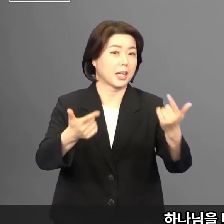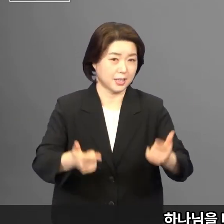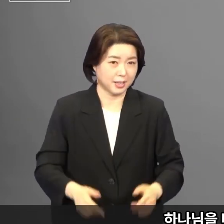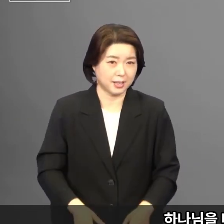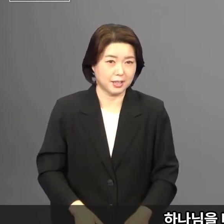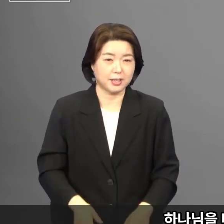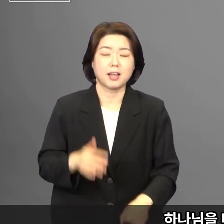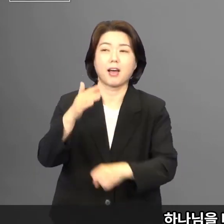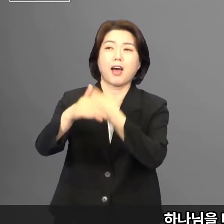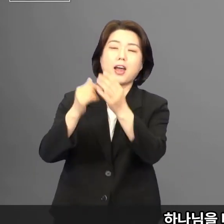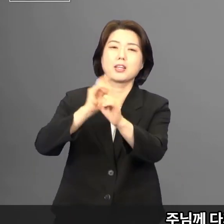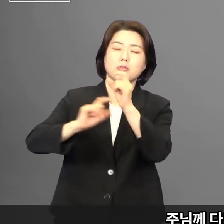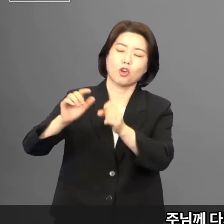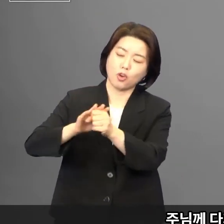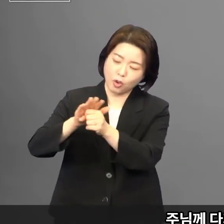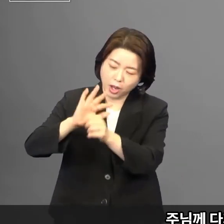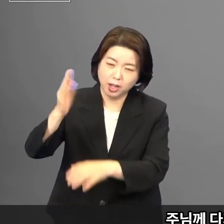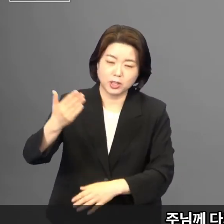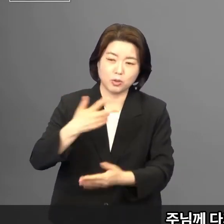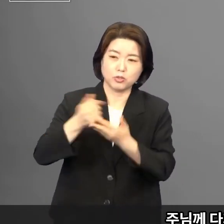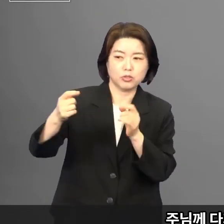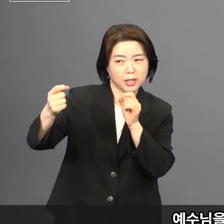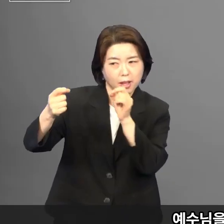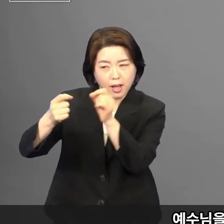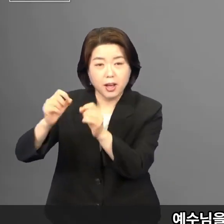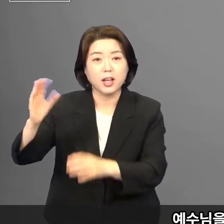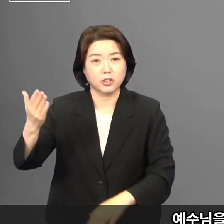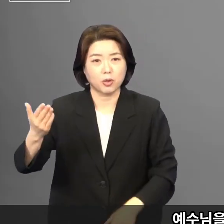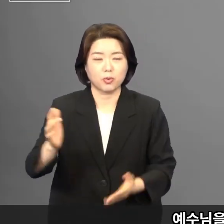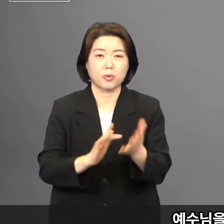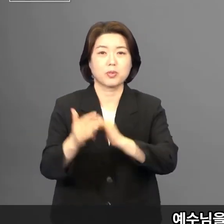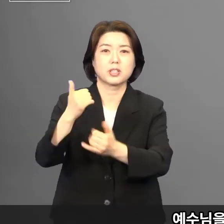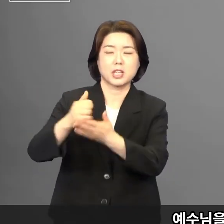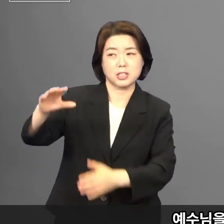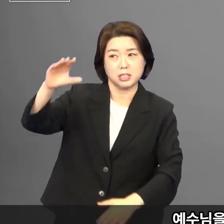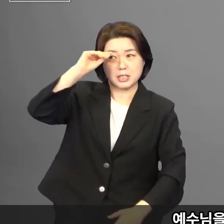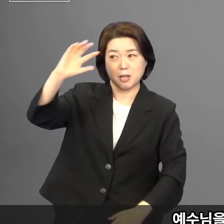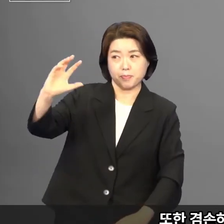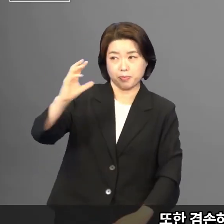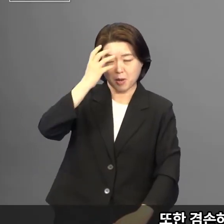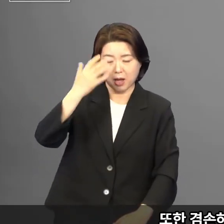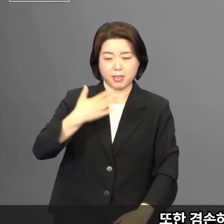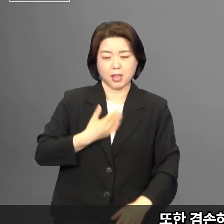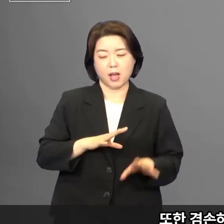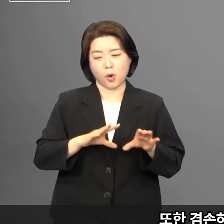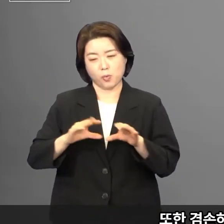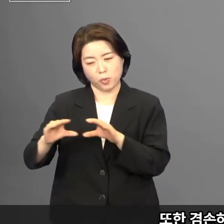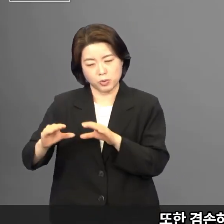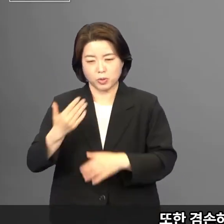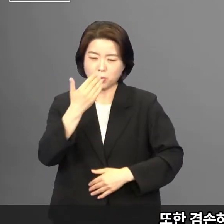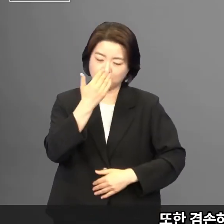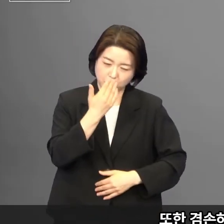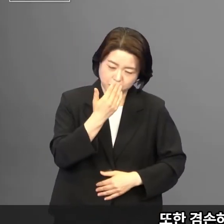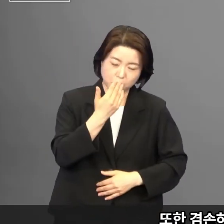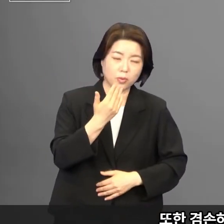하나님을 더 사랑하게 되고 주님께 다가가게 되어지고 예수님을 닮아 온유하게 또한